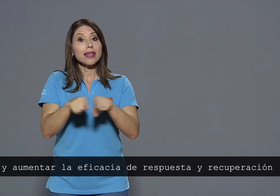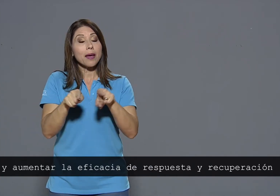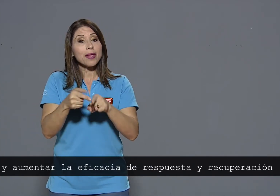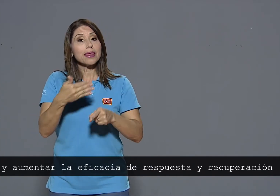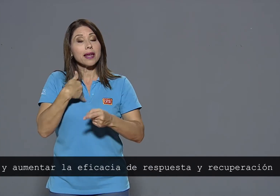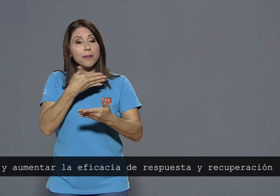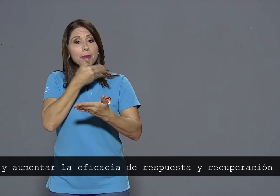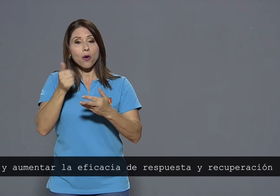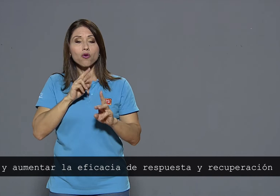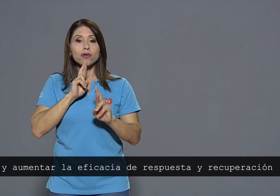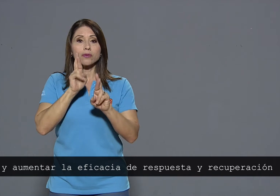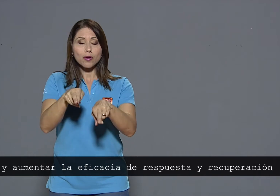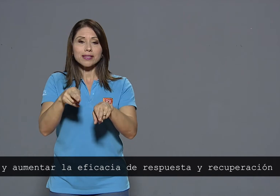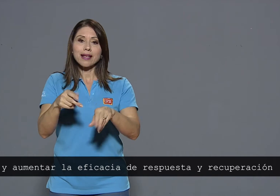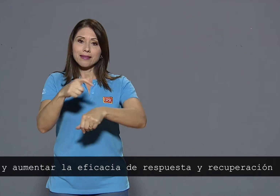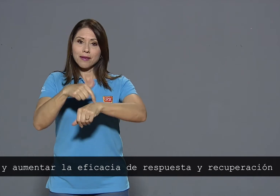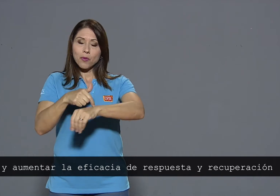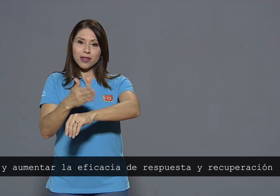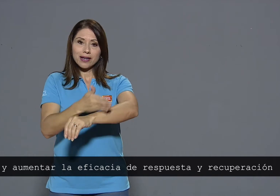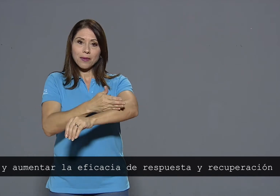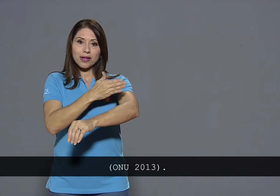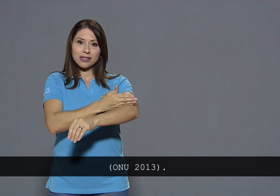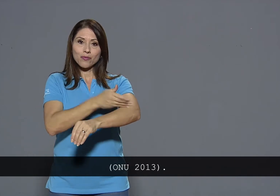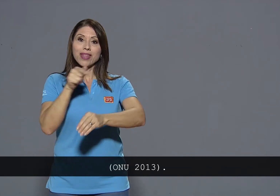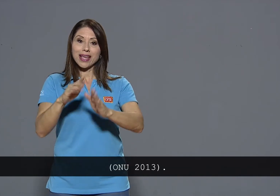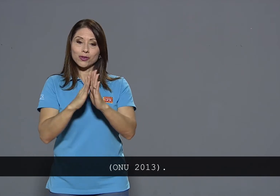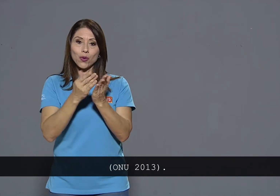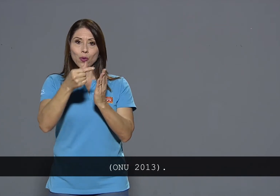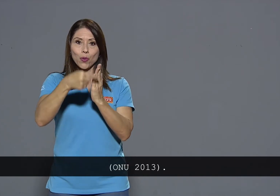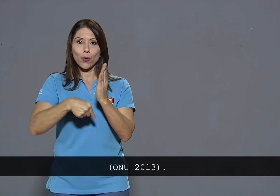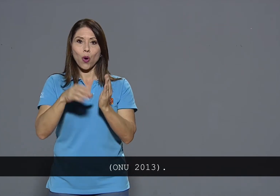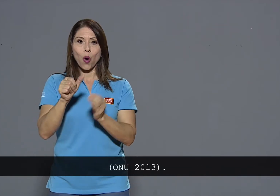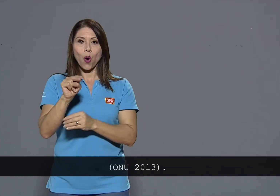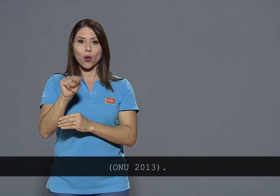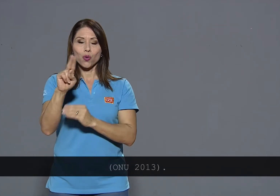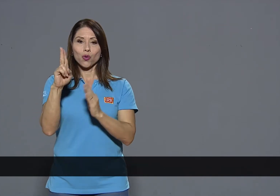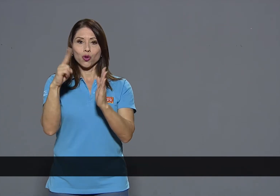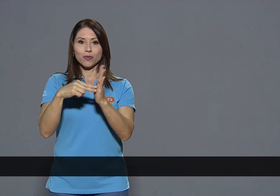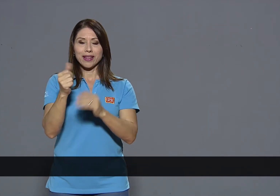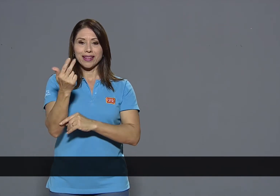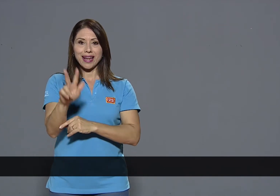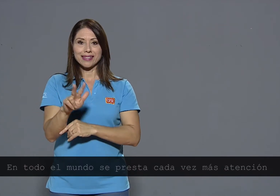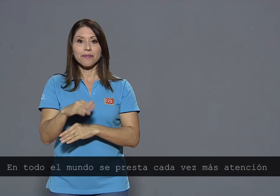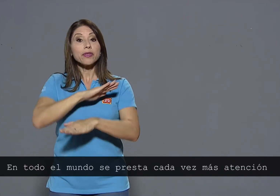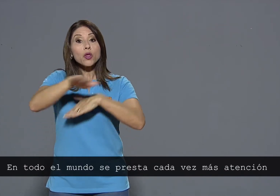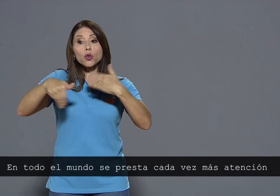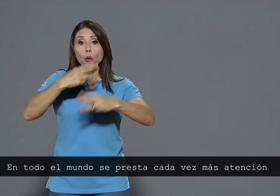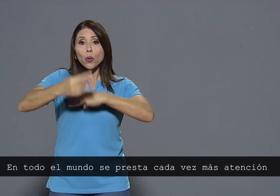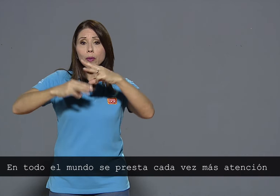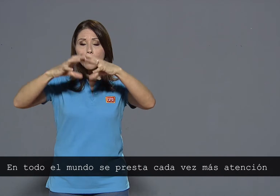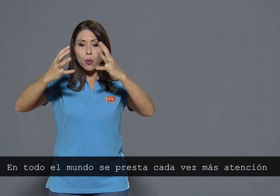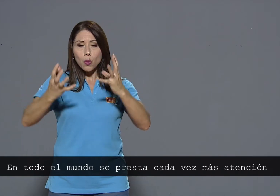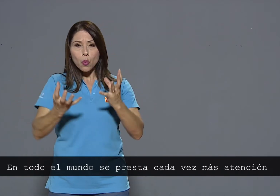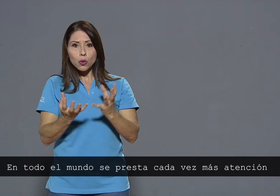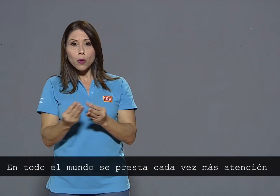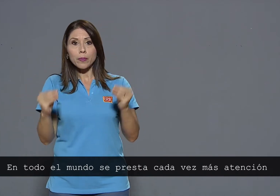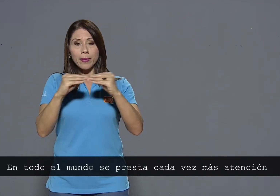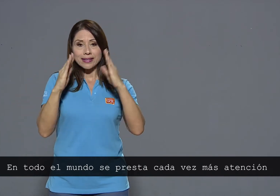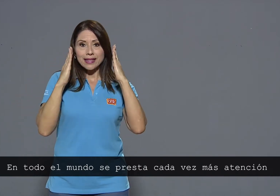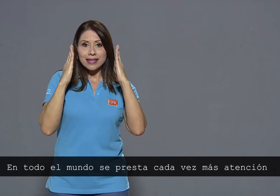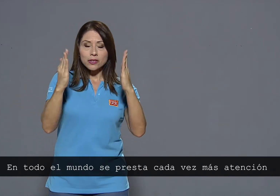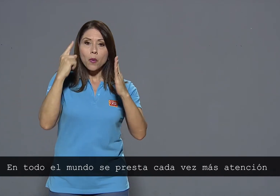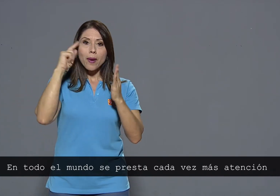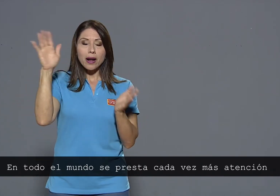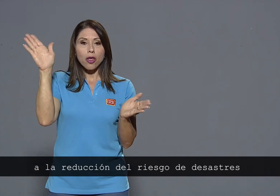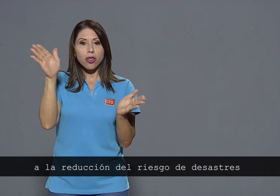la eficacia de respuesta y recuperación. ONU 2013. En todo el mundo se presta cada vez